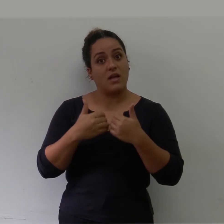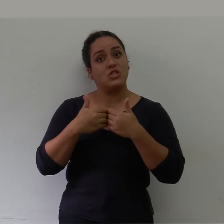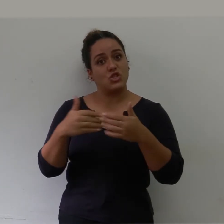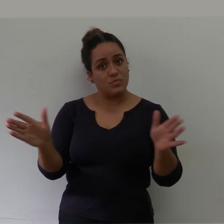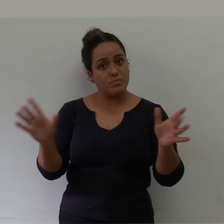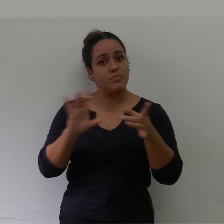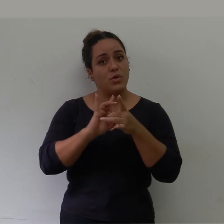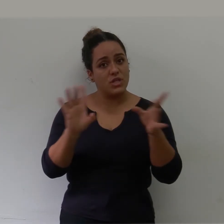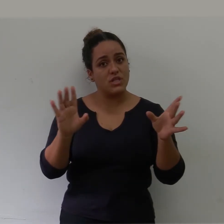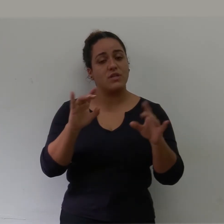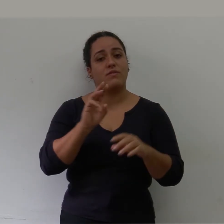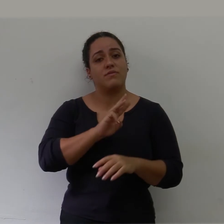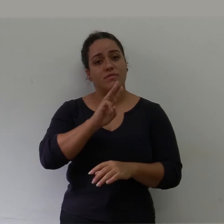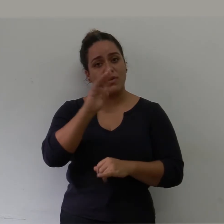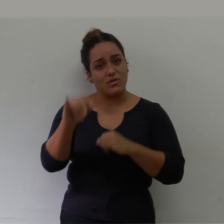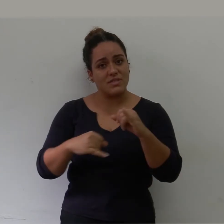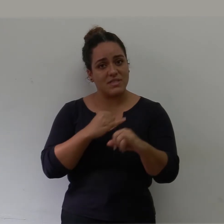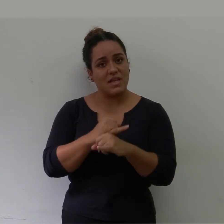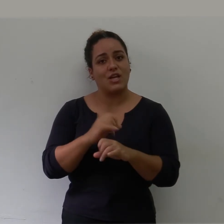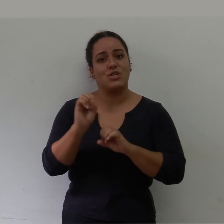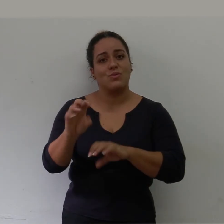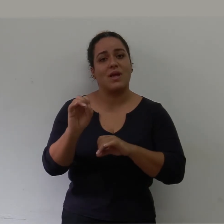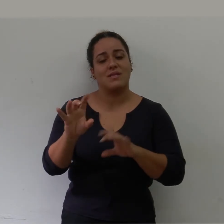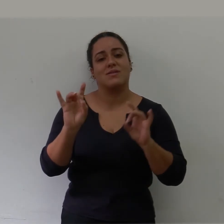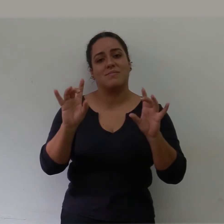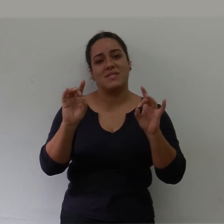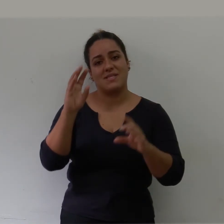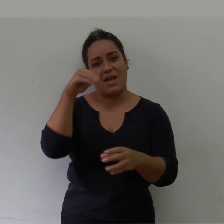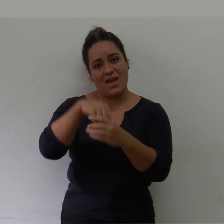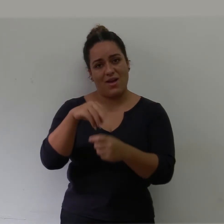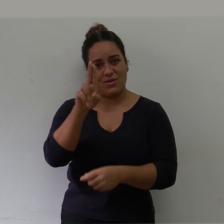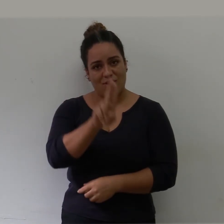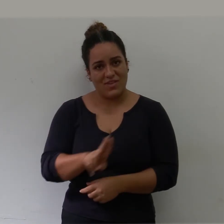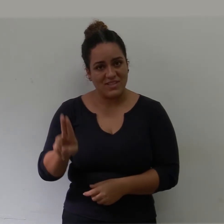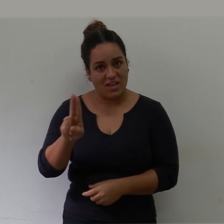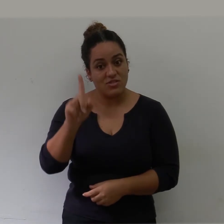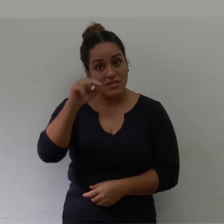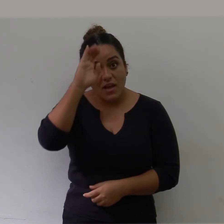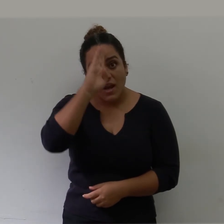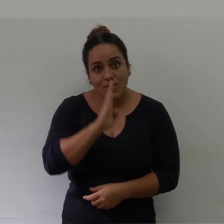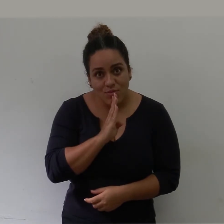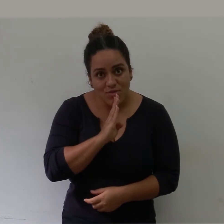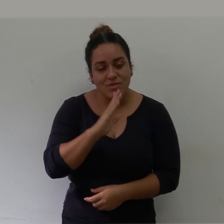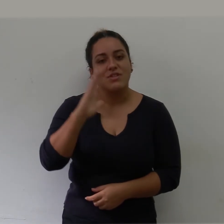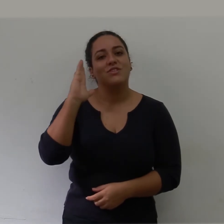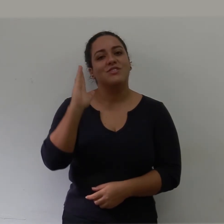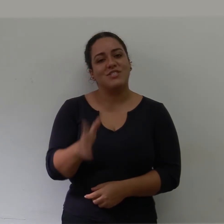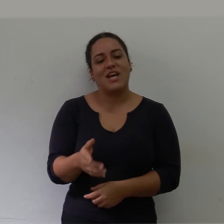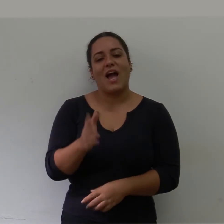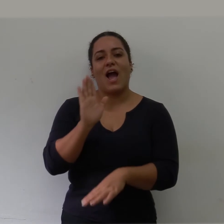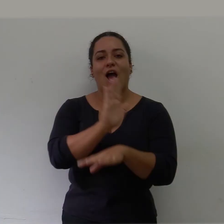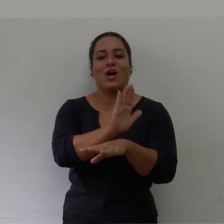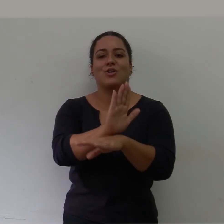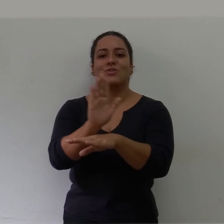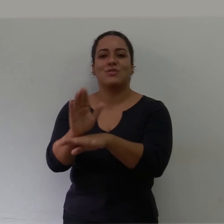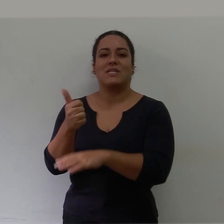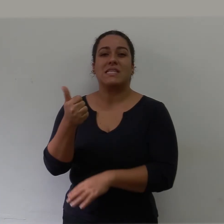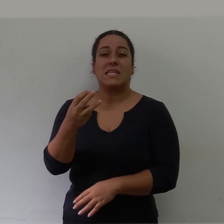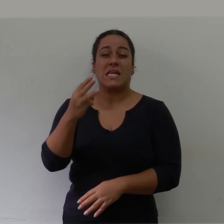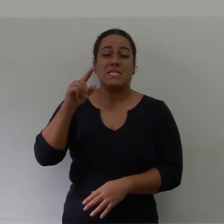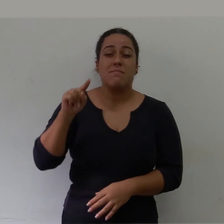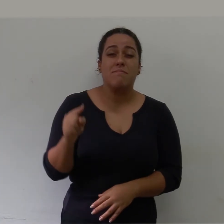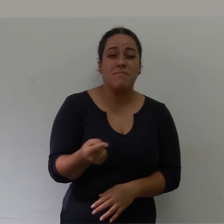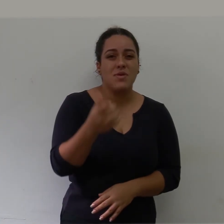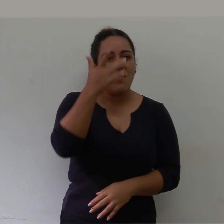de Informática na Educação Especial da URGS. E por ser gratuito, já havia beneficiado 13